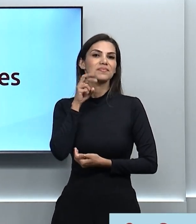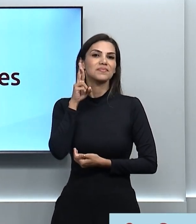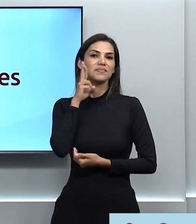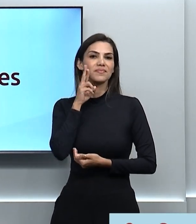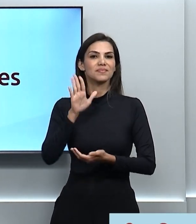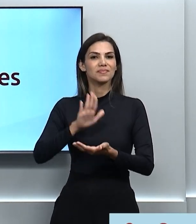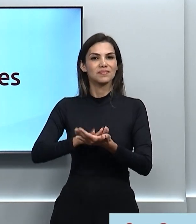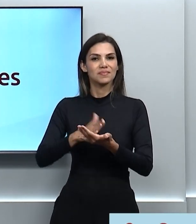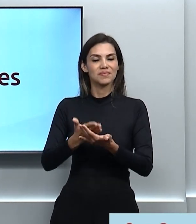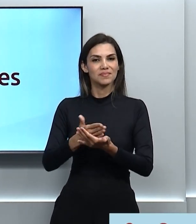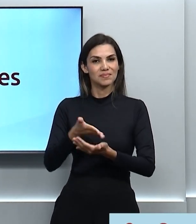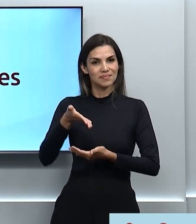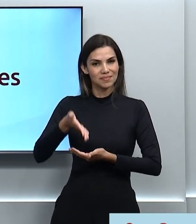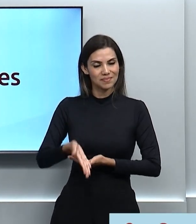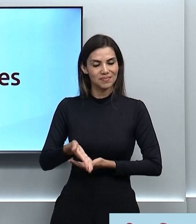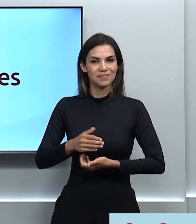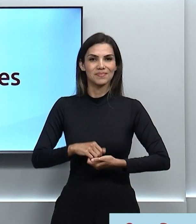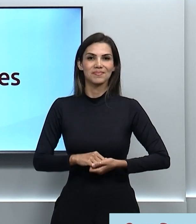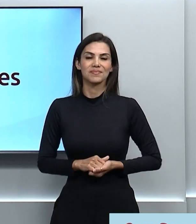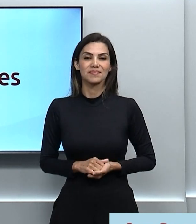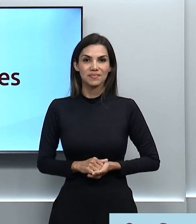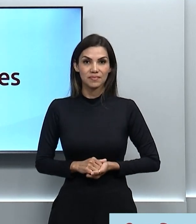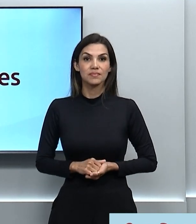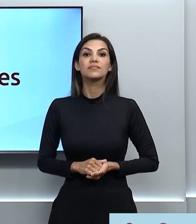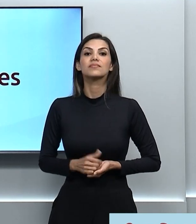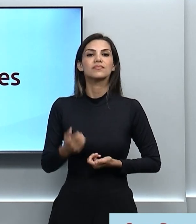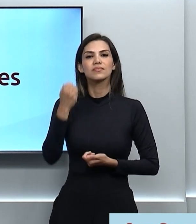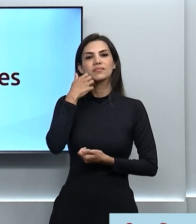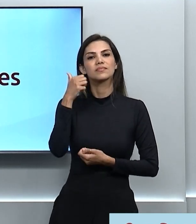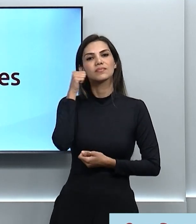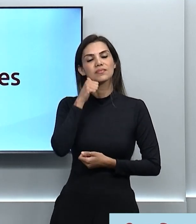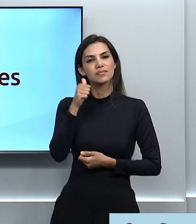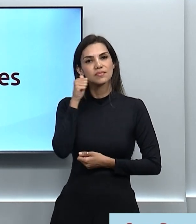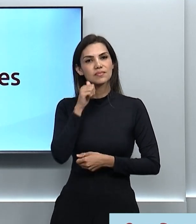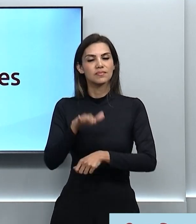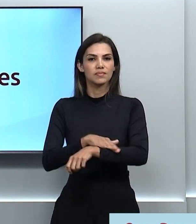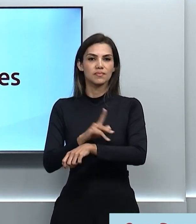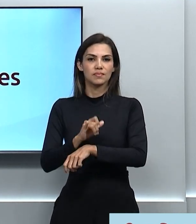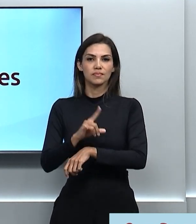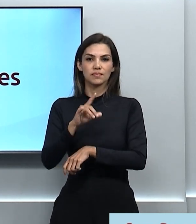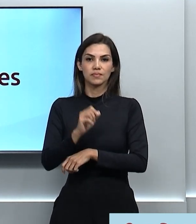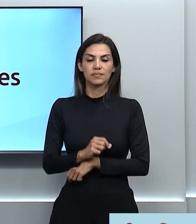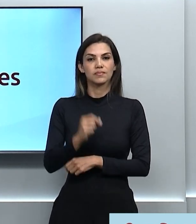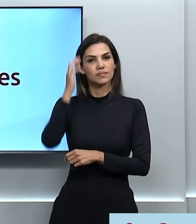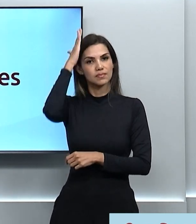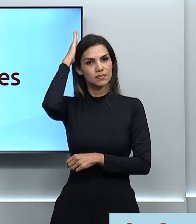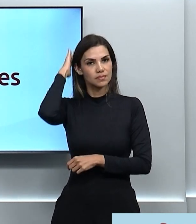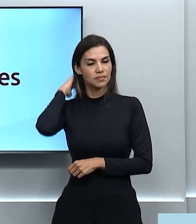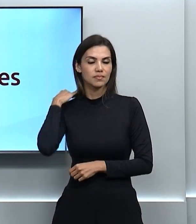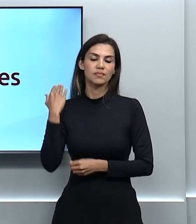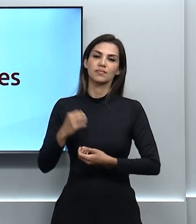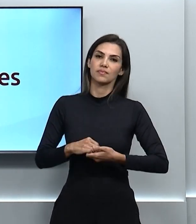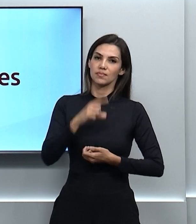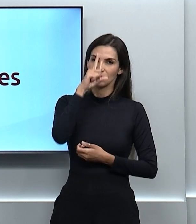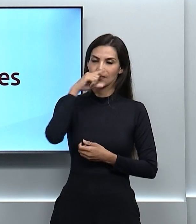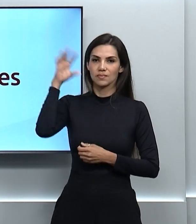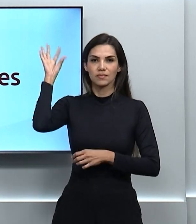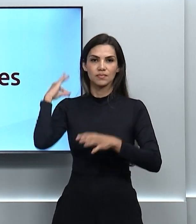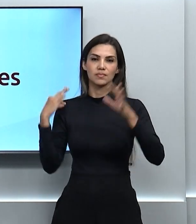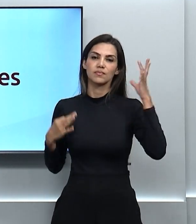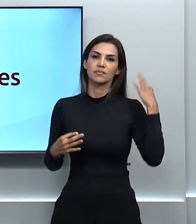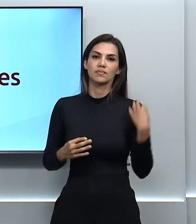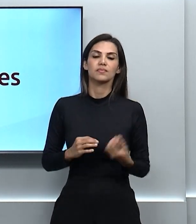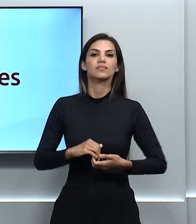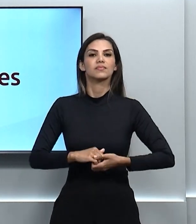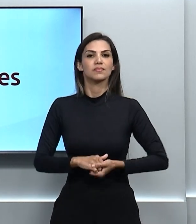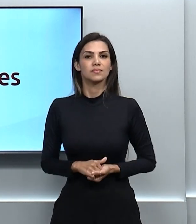faz a interpretação para Libras aqui no estúdio. Ela se descreve como uma mulher de pele parda, com cabelos longos, com mechas